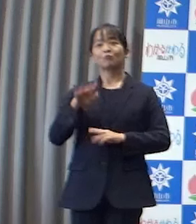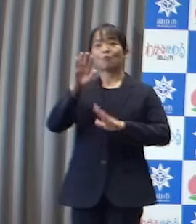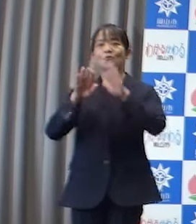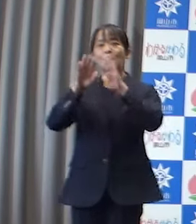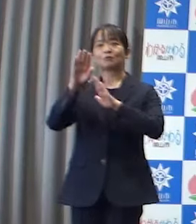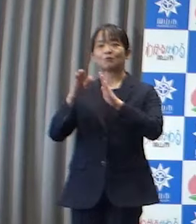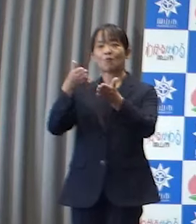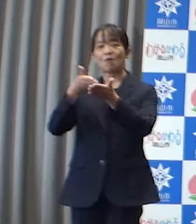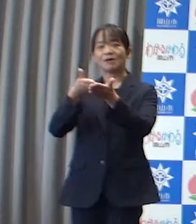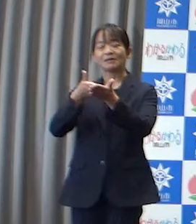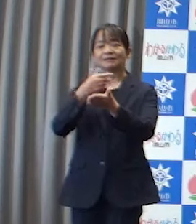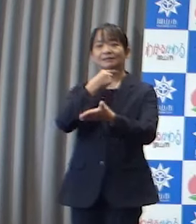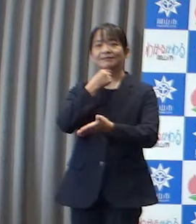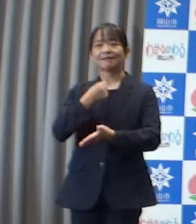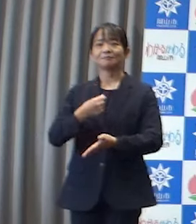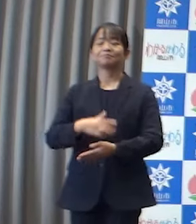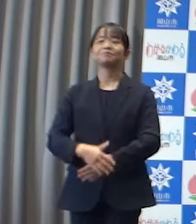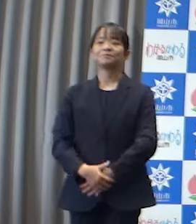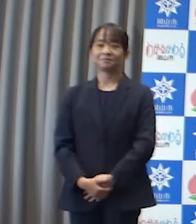います。